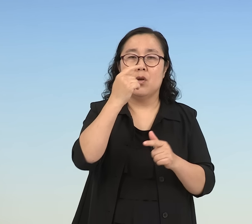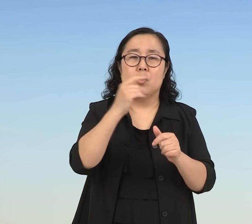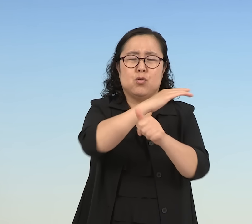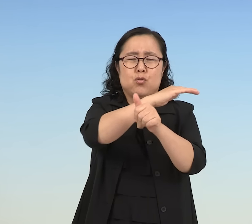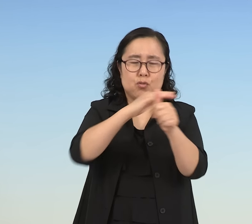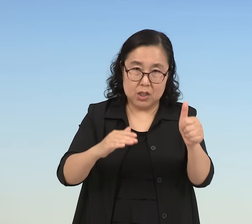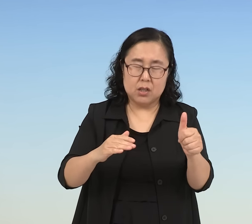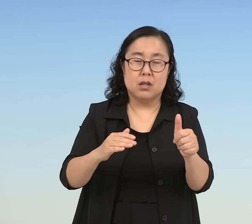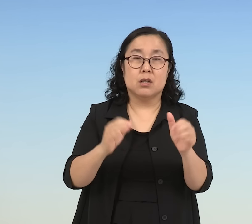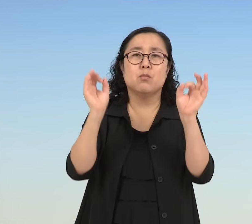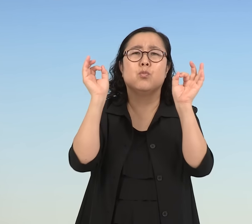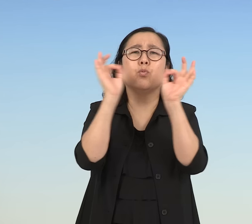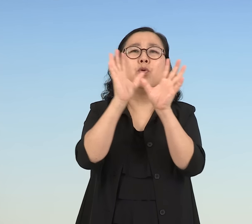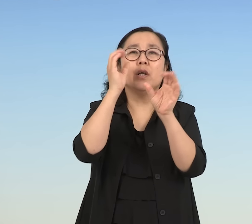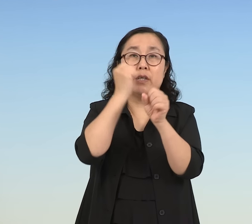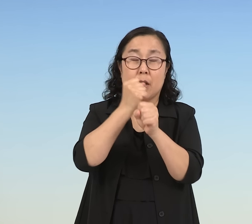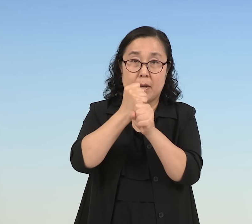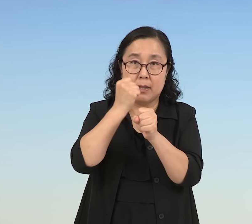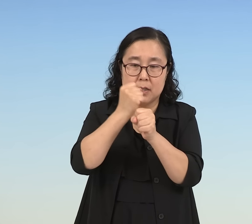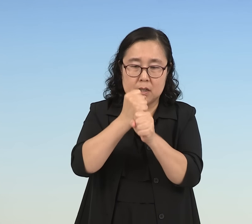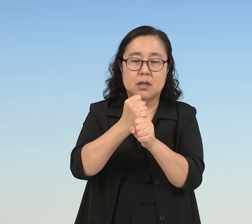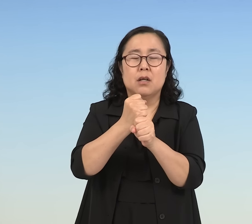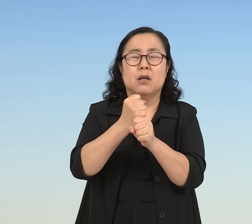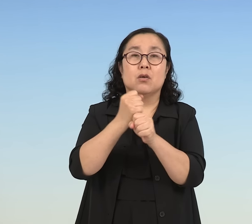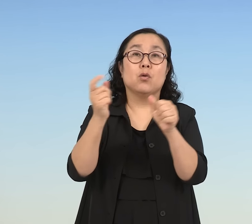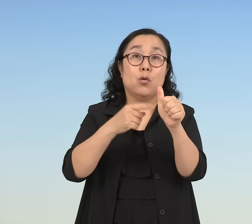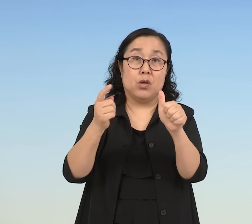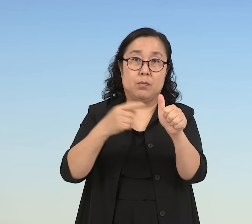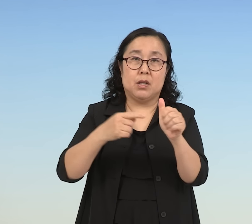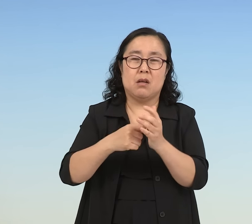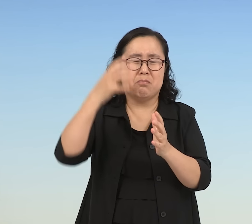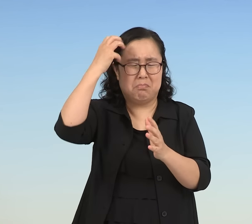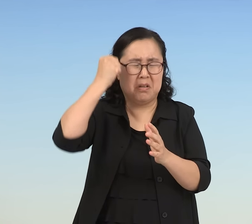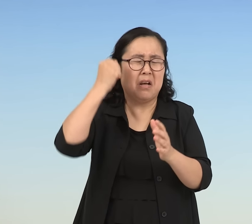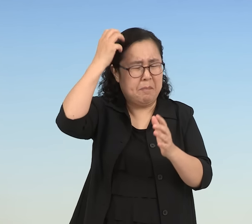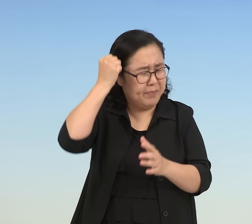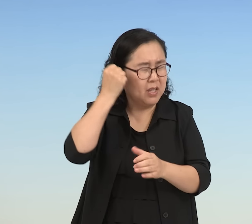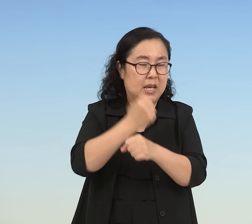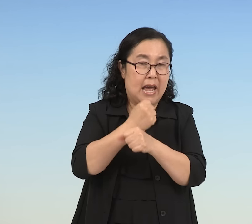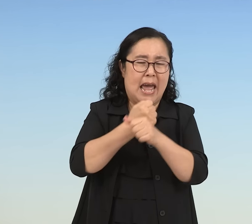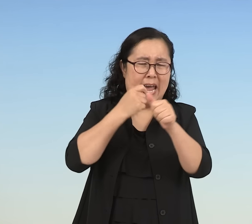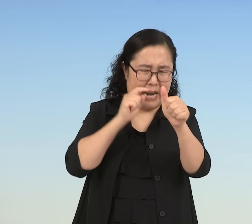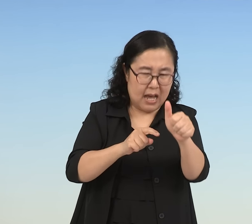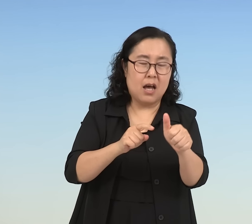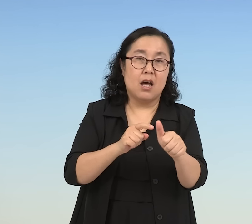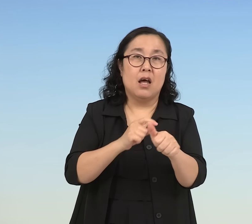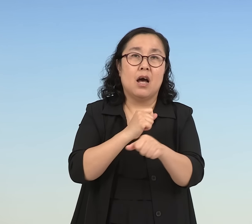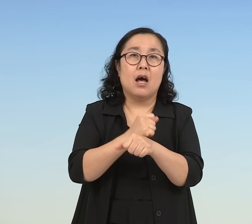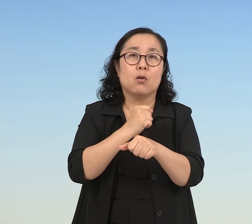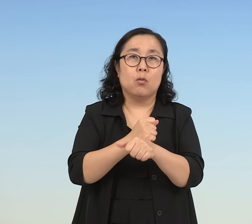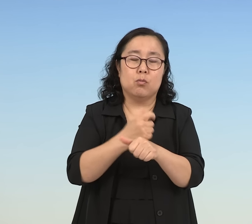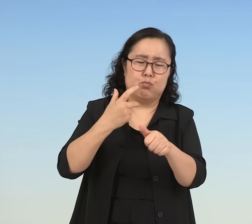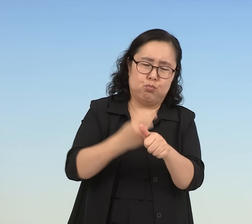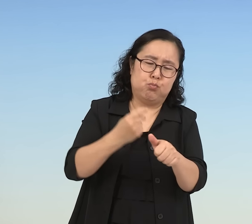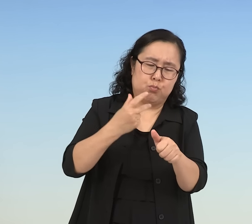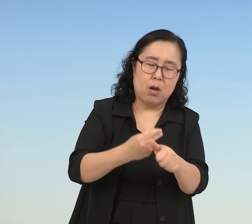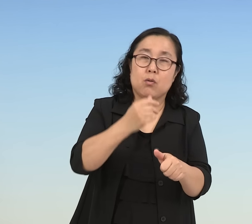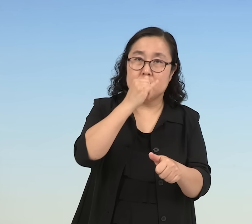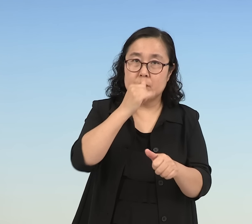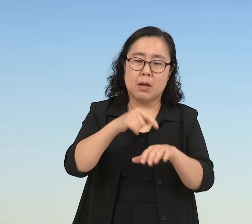생각하지 말고 그 교과서를 보란 말이야. 암기하라고 암기. 이게 참 가슴 아픈 우리